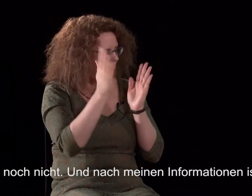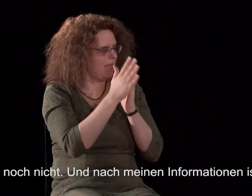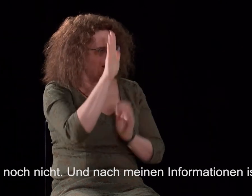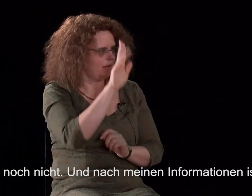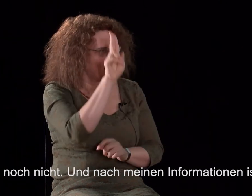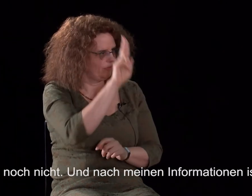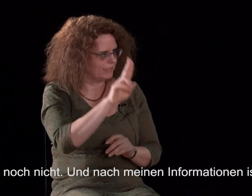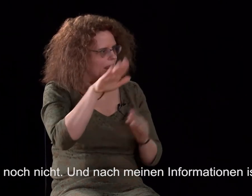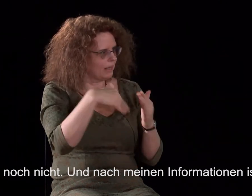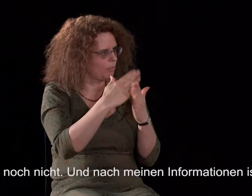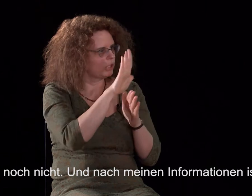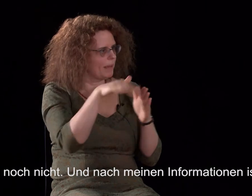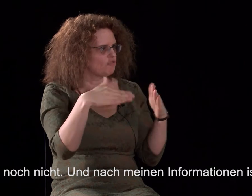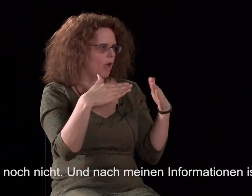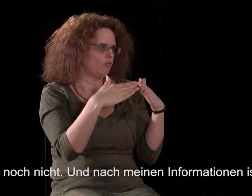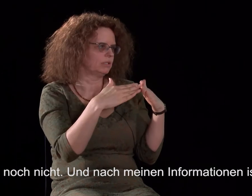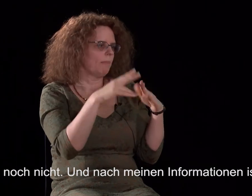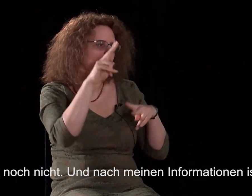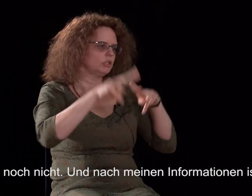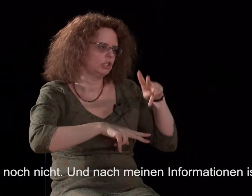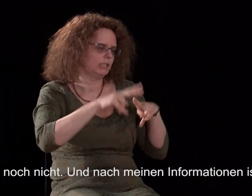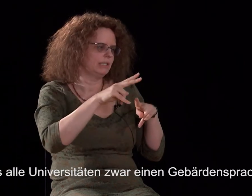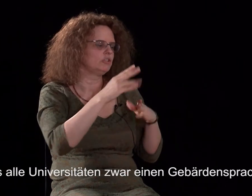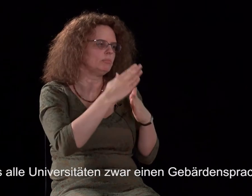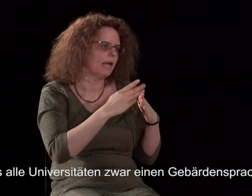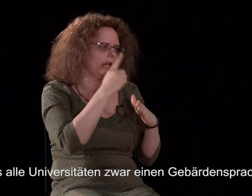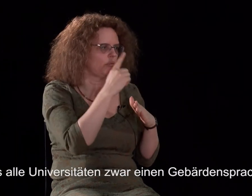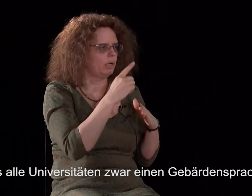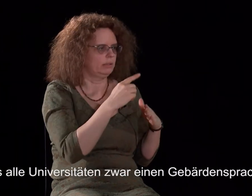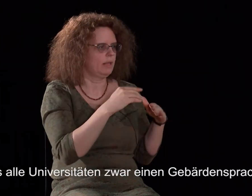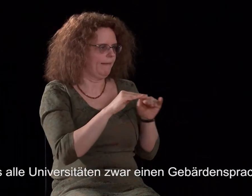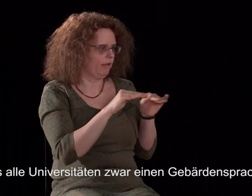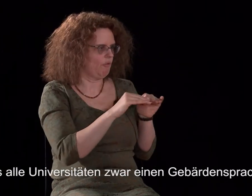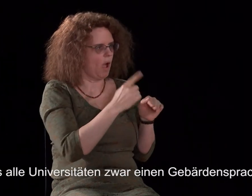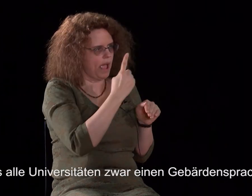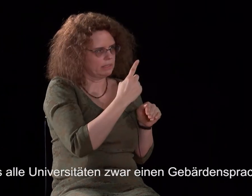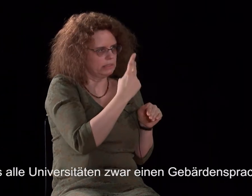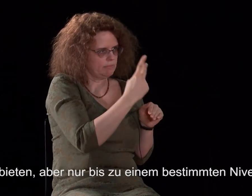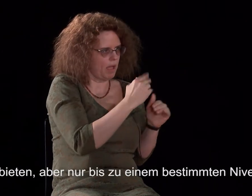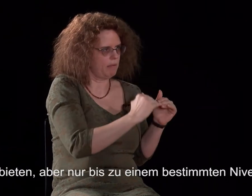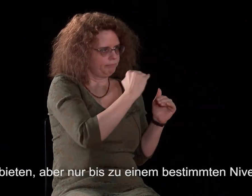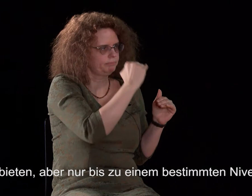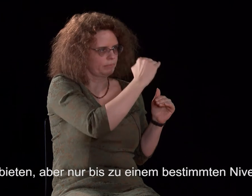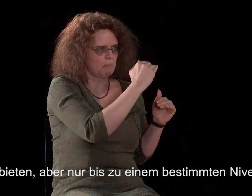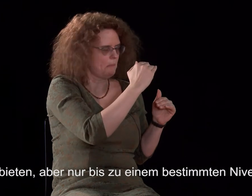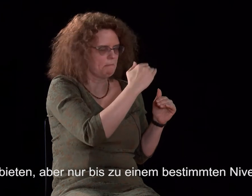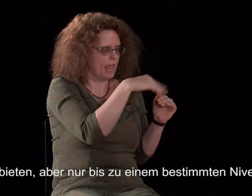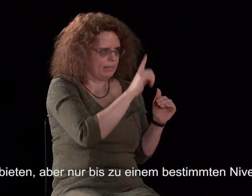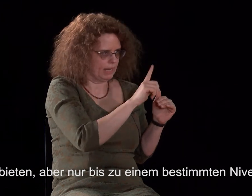meinen Informationen ist es glaube ich so, dass alle zwar einen Sprachkurs anbieten, alle Universitäten, aber nur bis zu